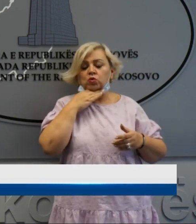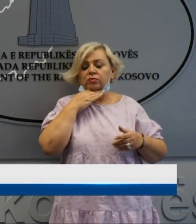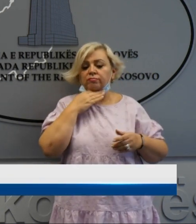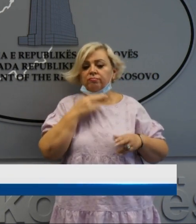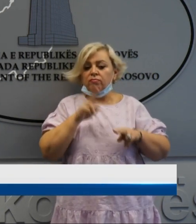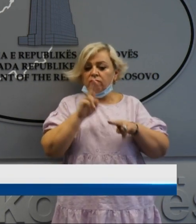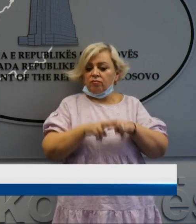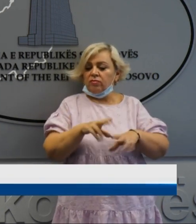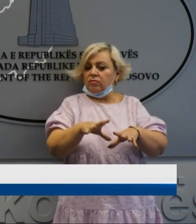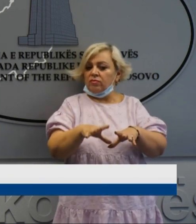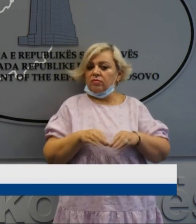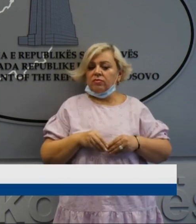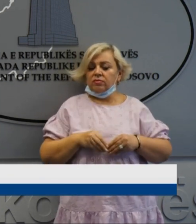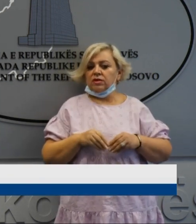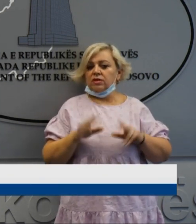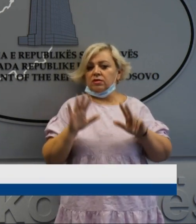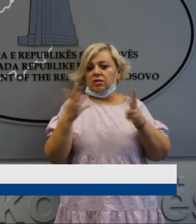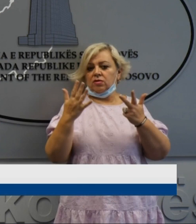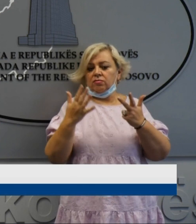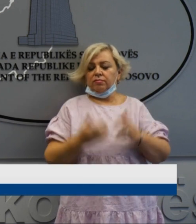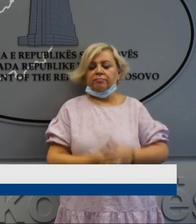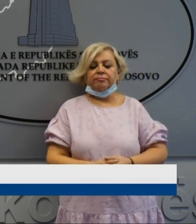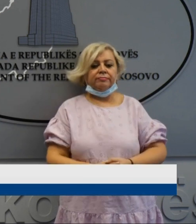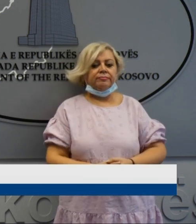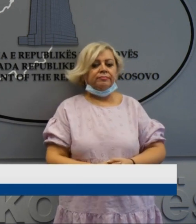u miratuan pastaj me datën 18 gusht.